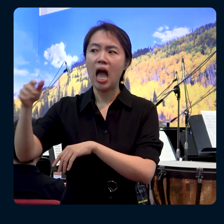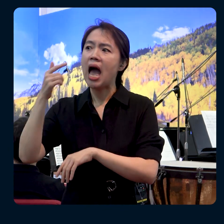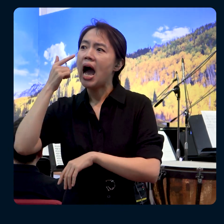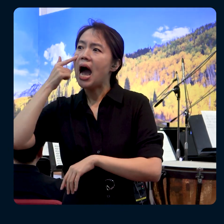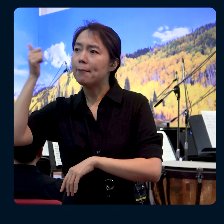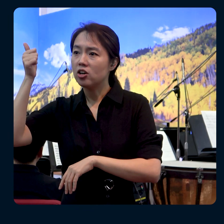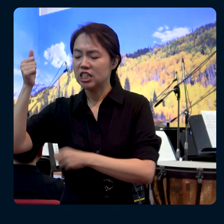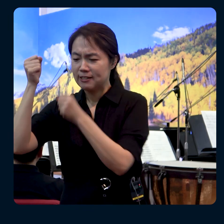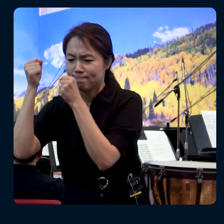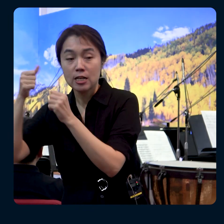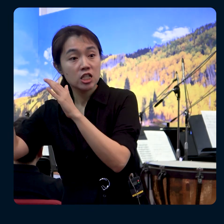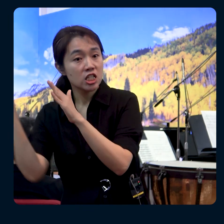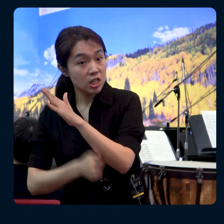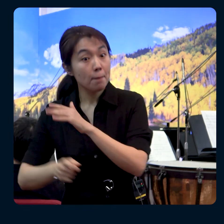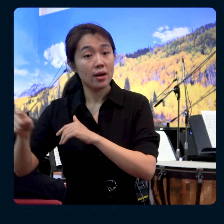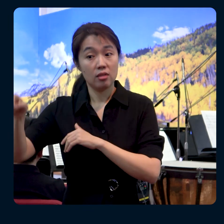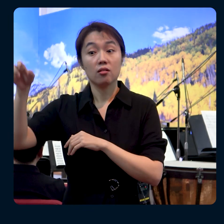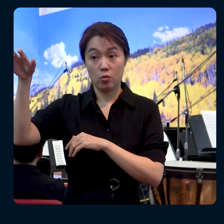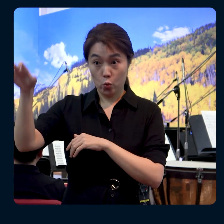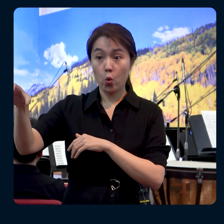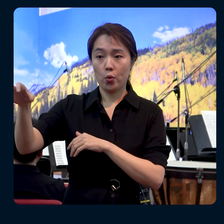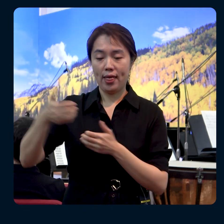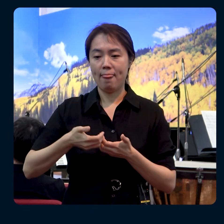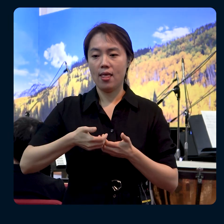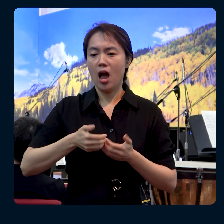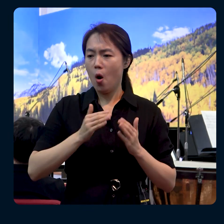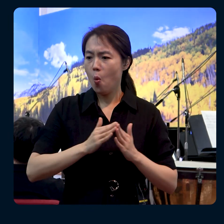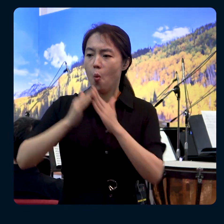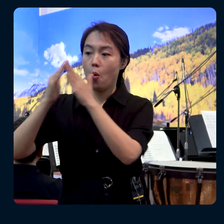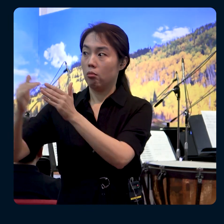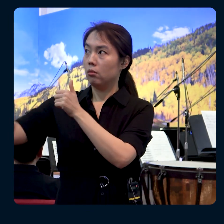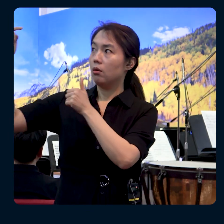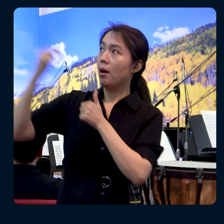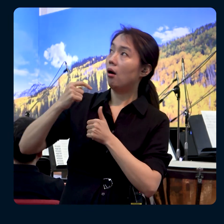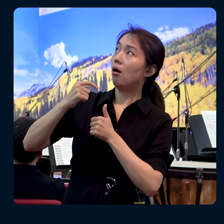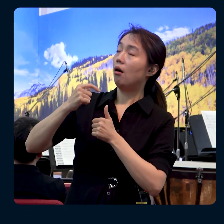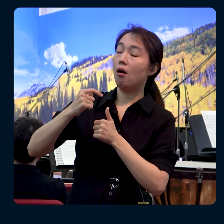아버지가 실패했던 그 브엘세바로 올라가라고 했을 때